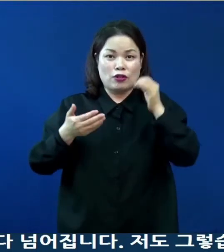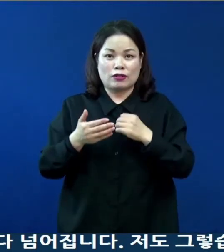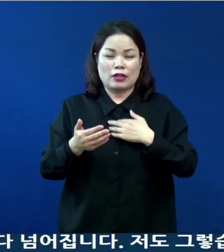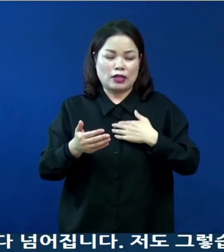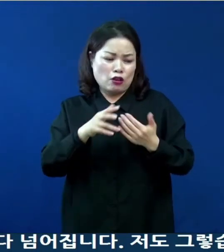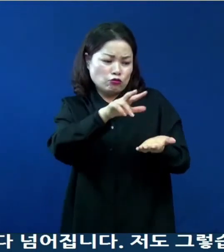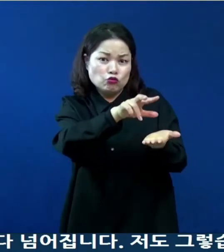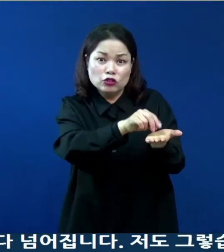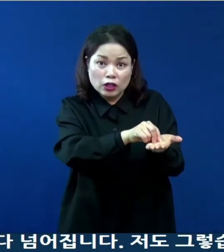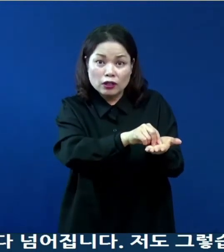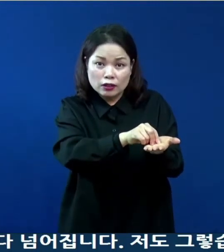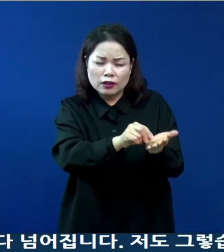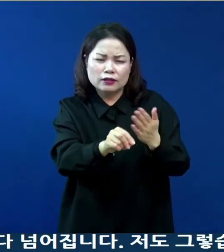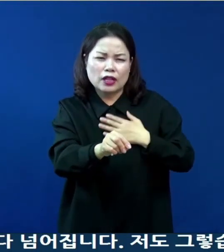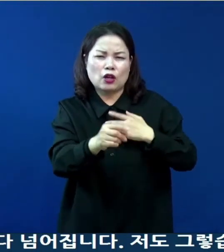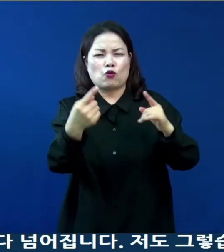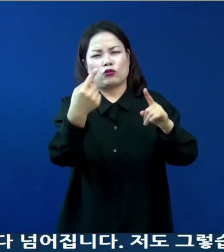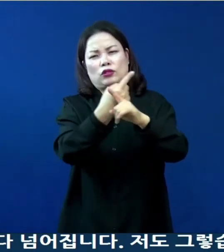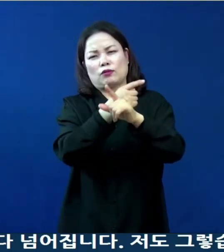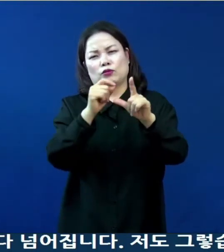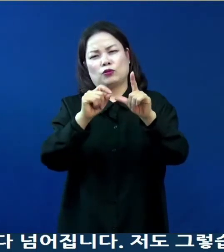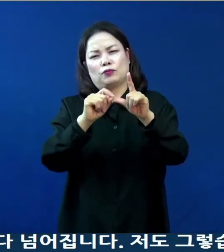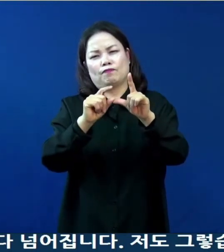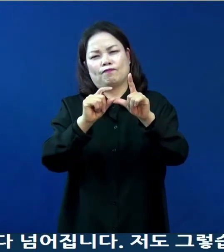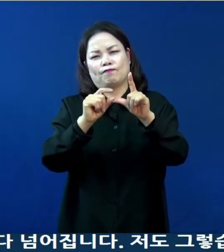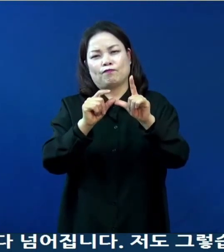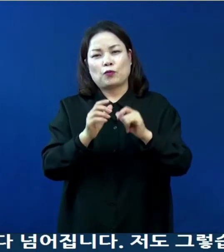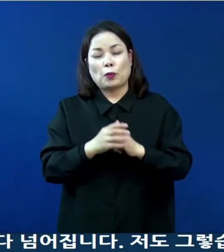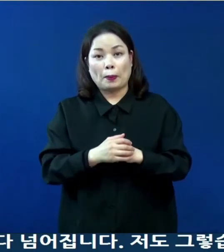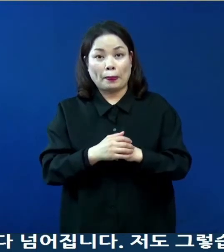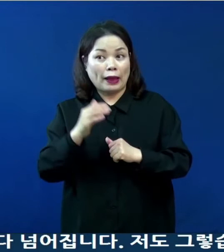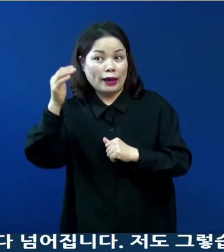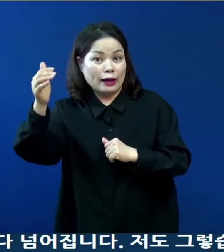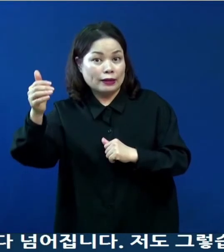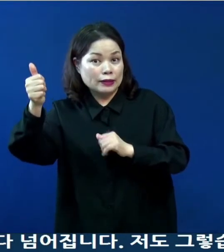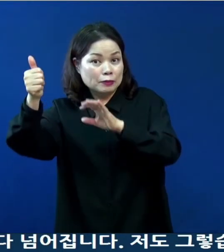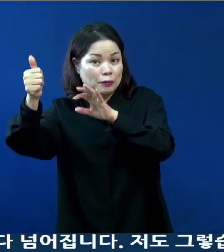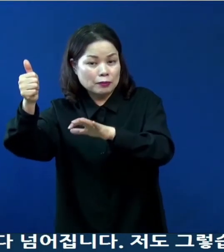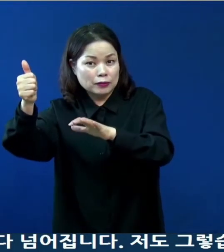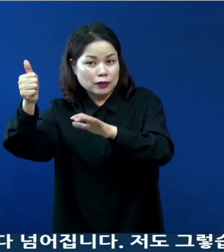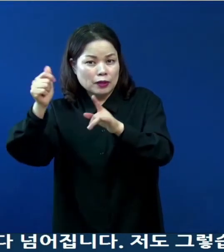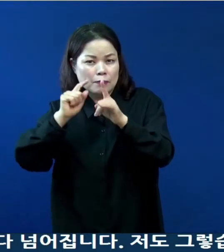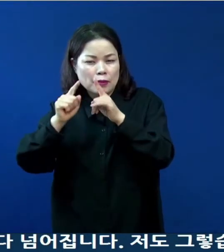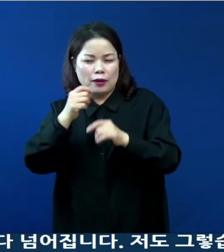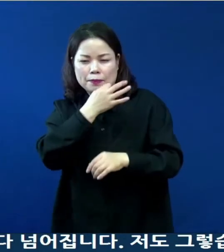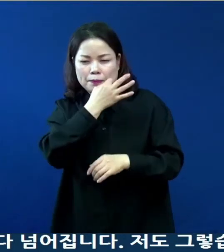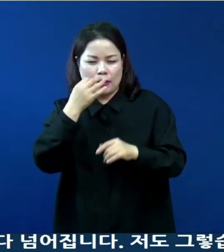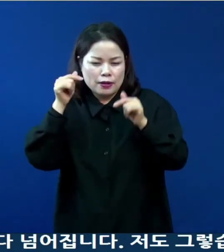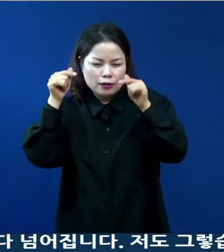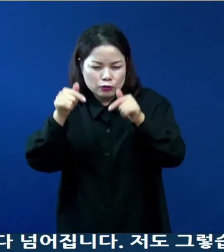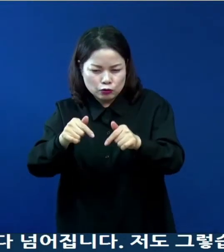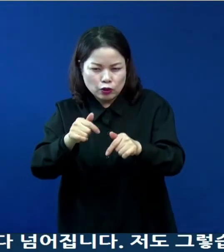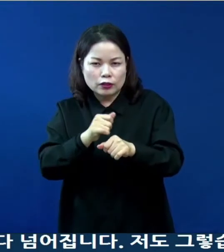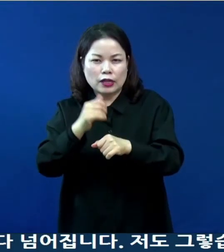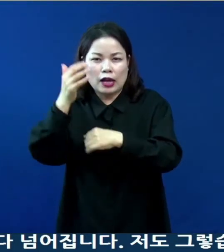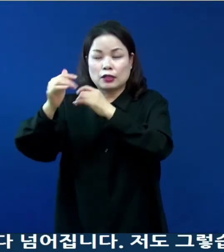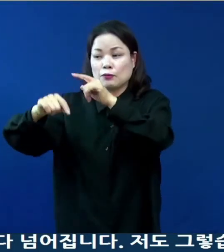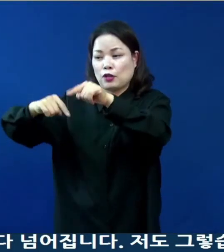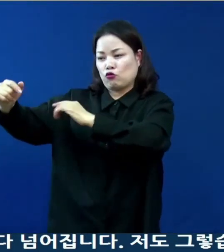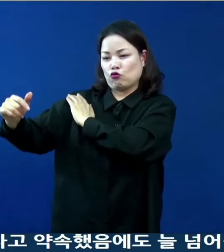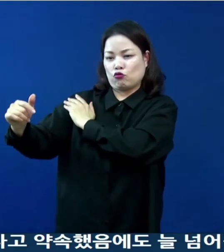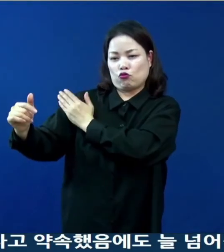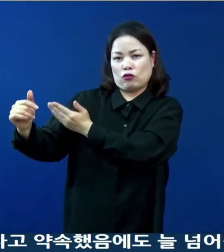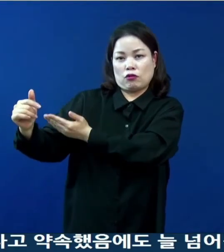나의 문제점, 내가 고쳐야 될 부분들, 그리고 하나님 앞에서 말수가 적어져야 되고 하나님의 주권을 인정해야